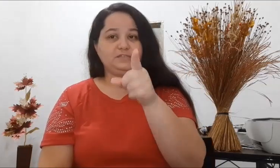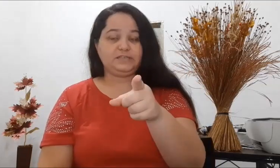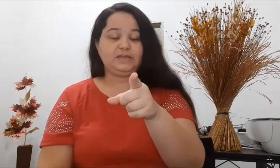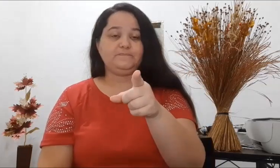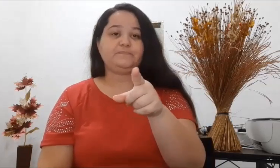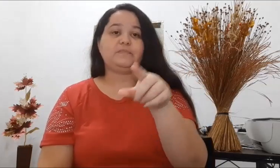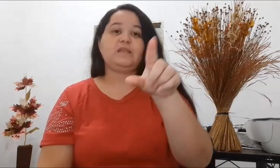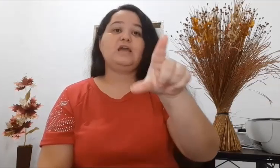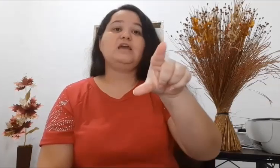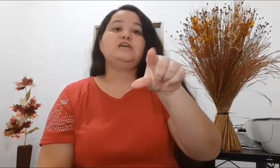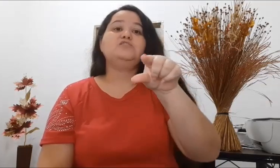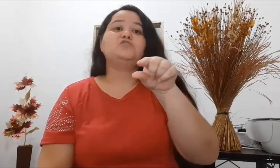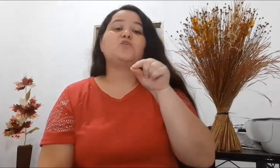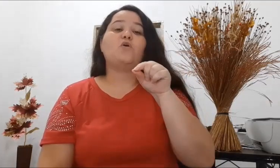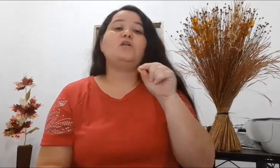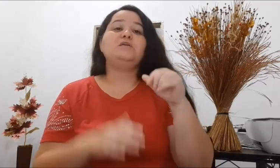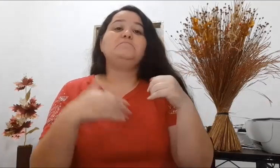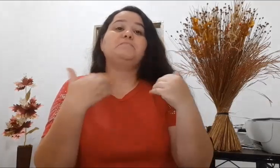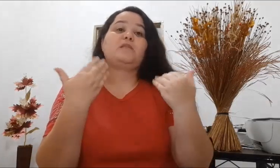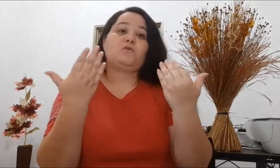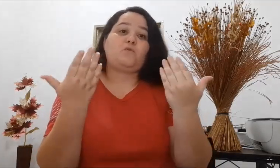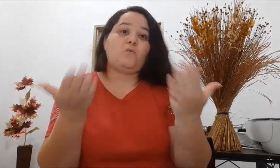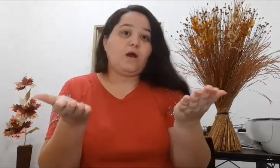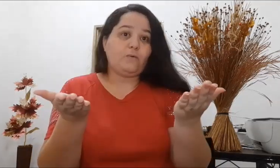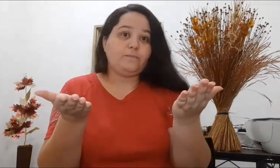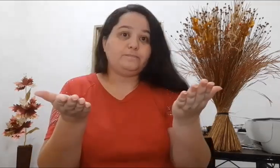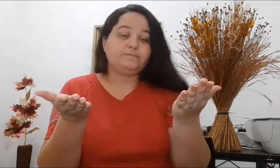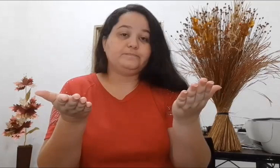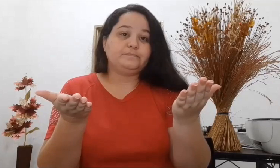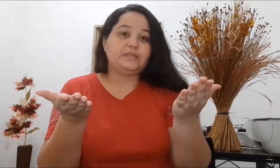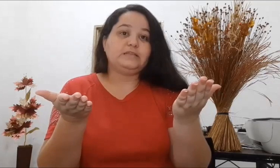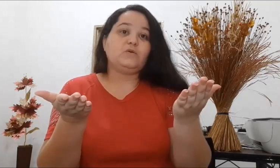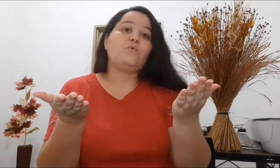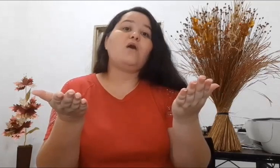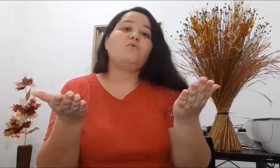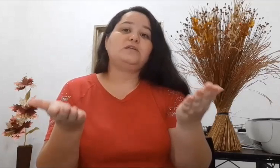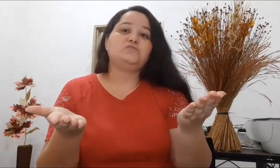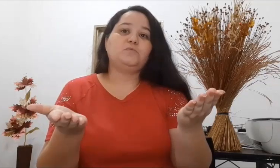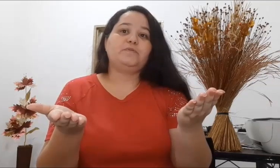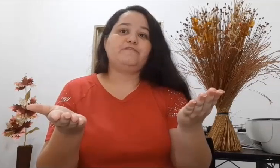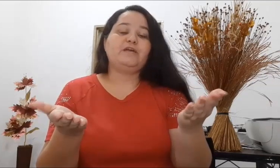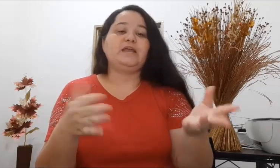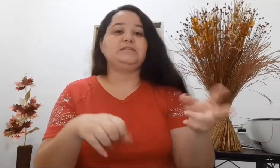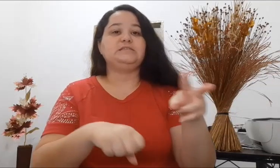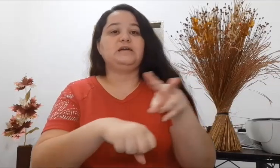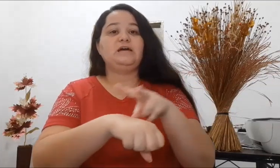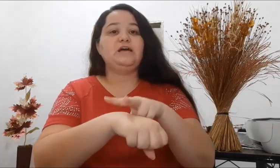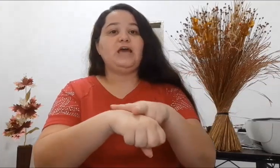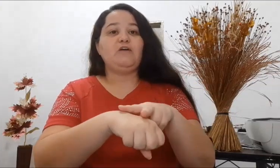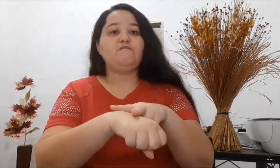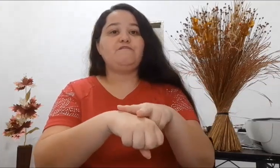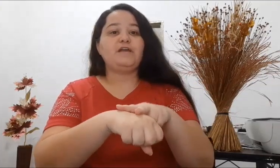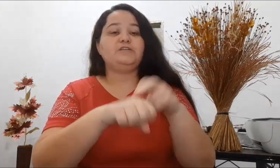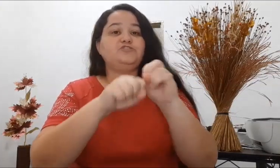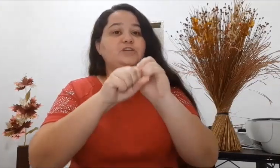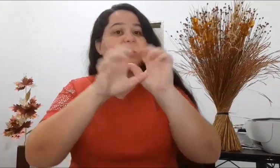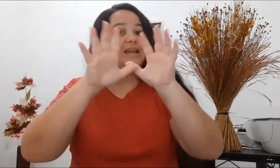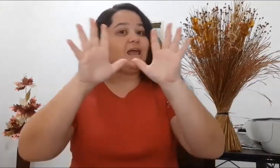você escolhe qual, né? Então, qual a cor da sua preferência? É um verde